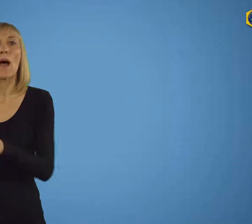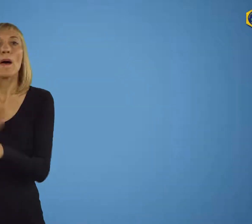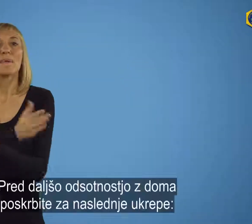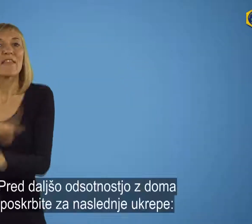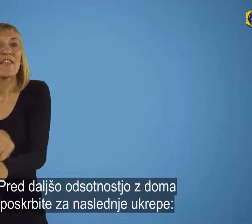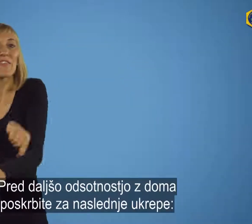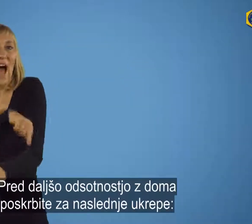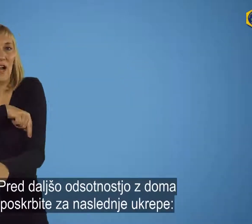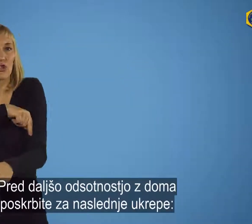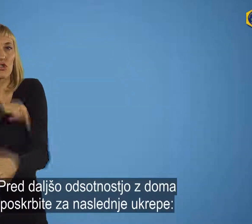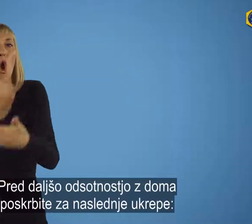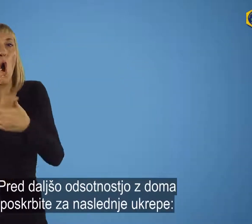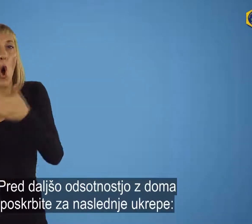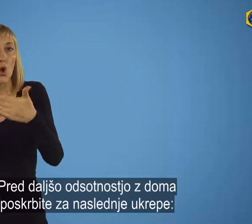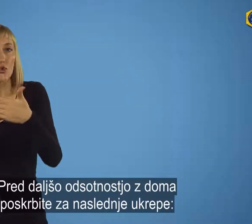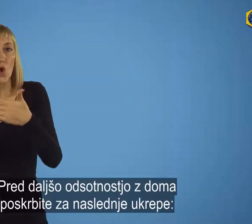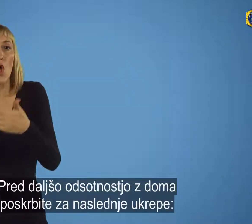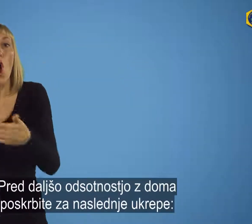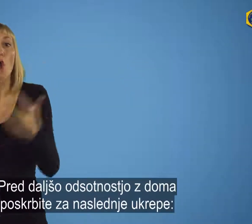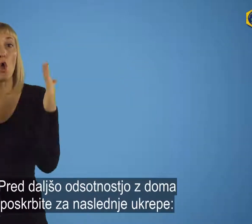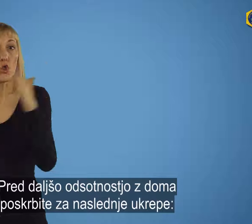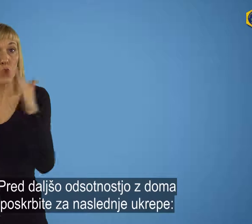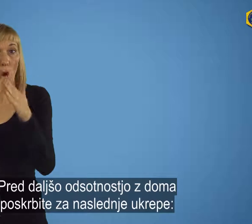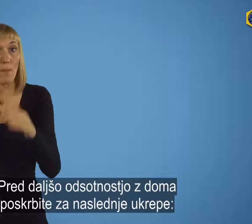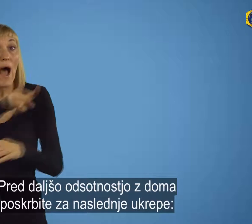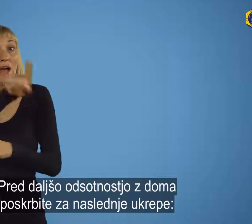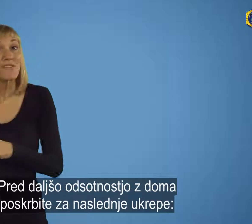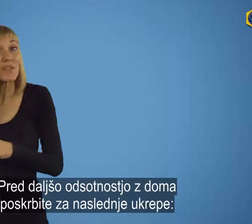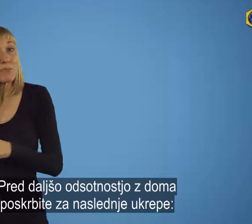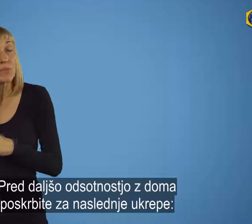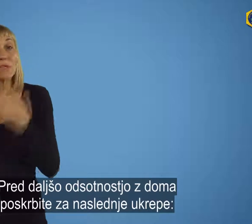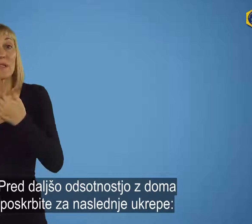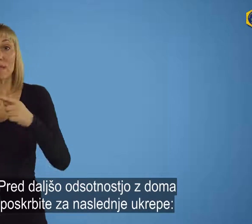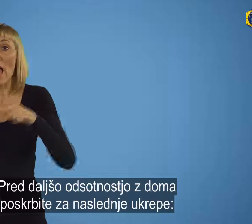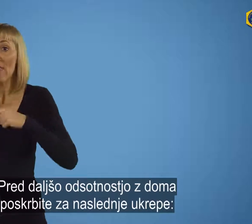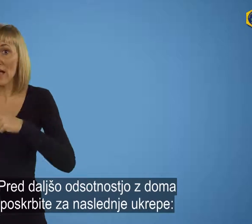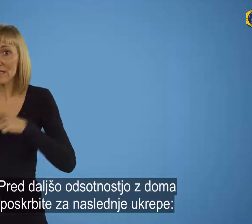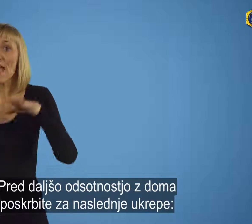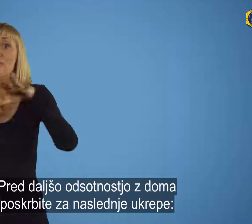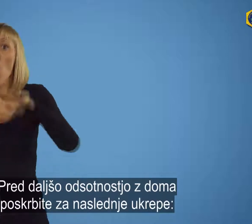Pred daljšo odsotnostjo z doma poskrbite za naslednje ukrepe.